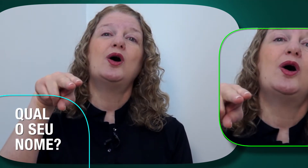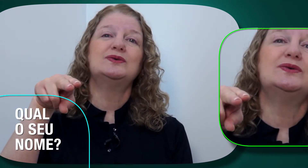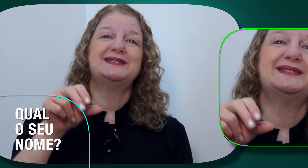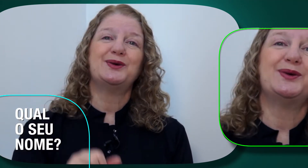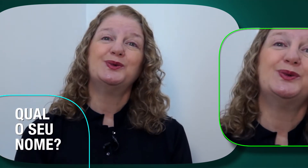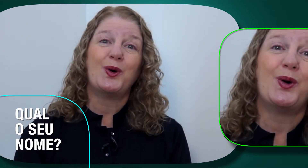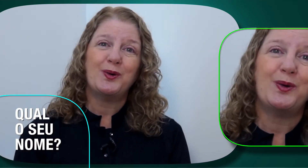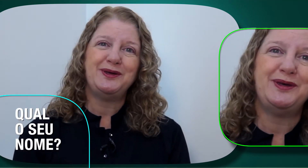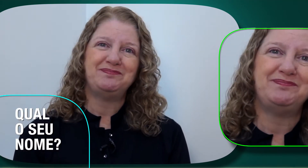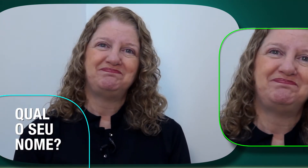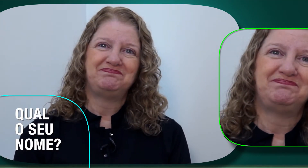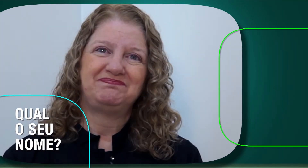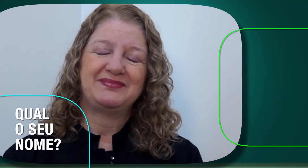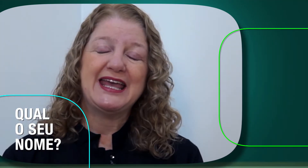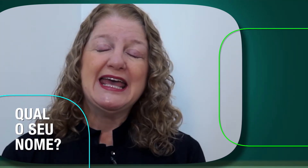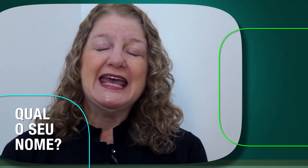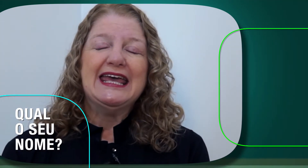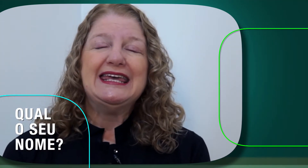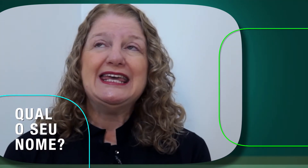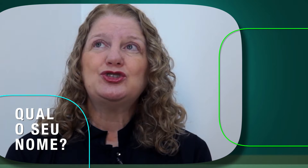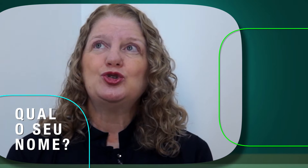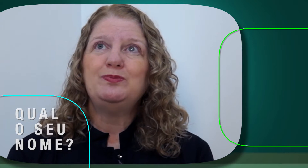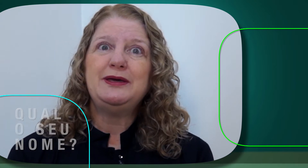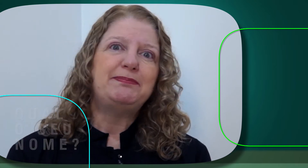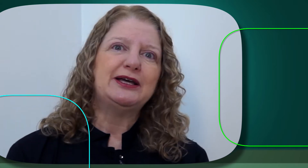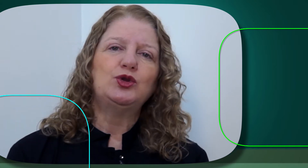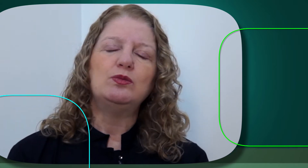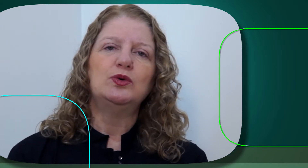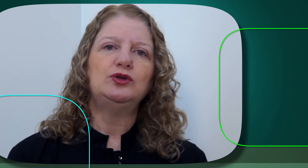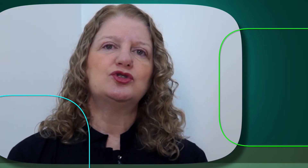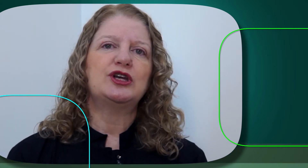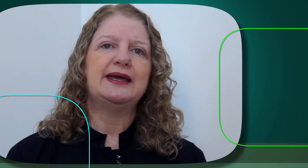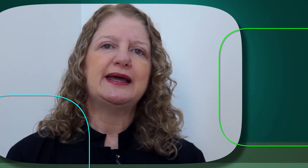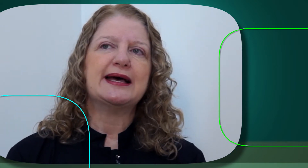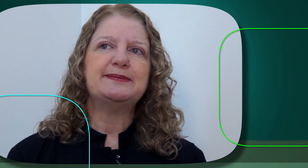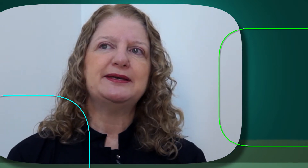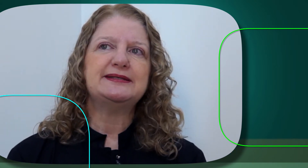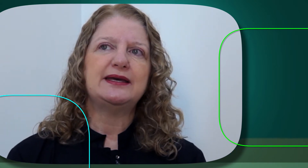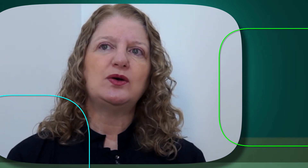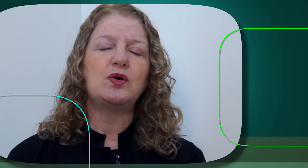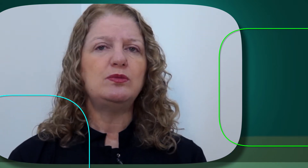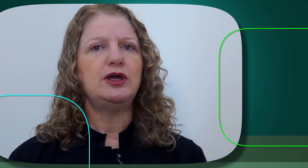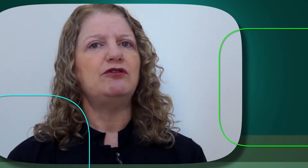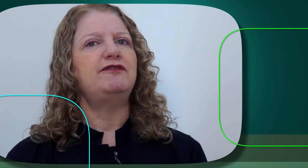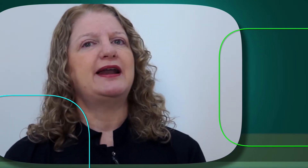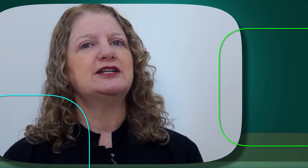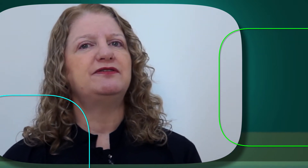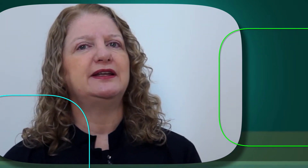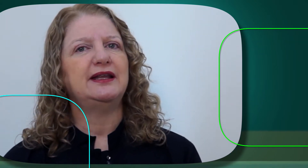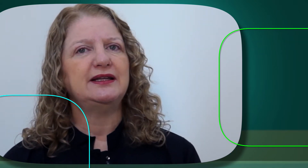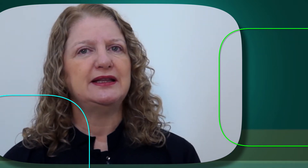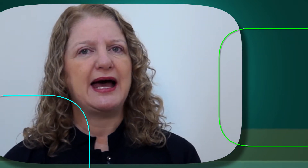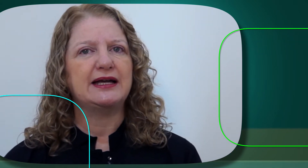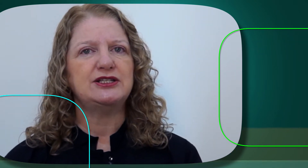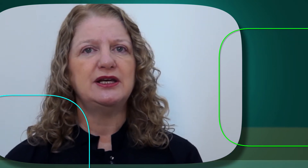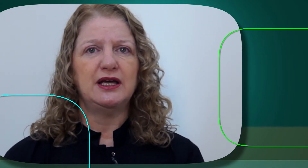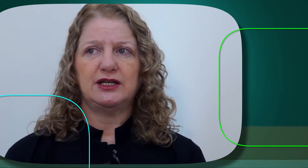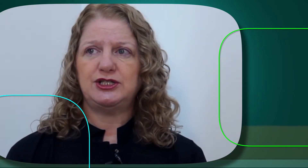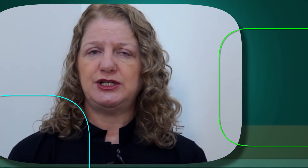qual o seu nome. E isso me impactou muito. Eu cheguei em casa e pensei, como que eu vou falar de fraternidade,